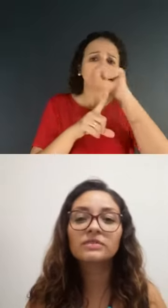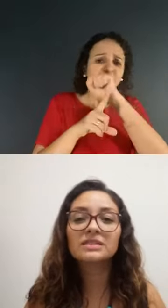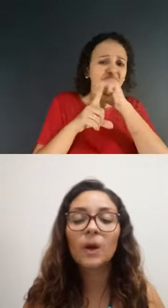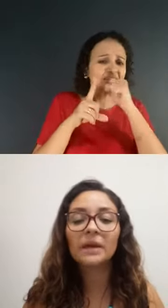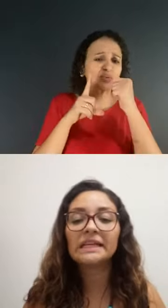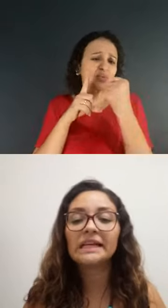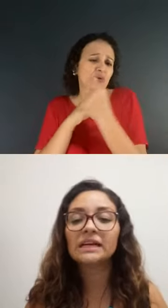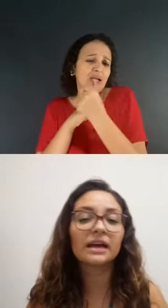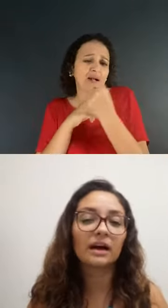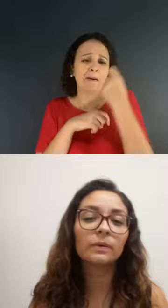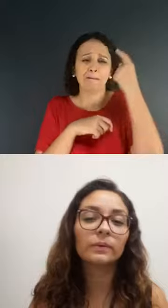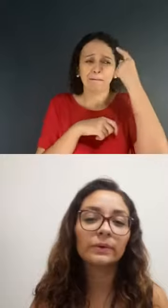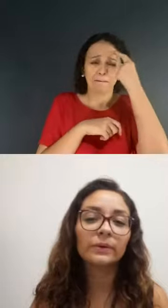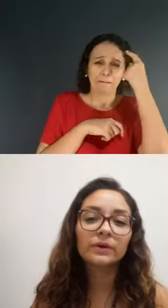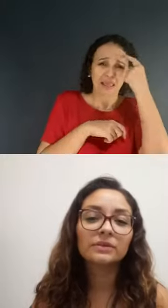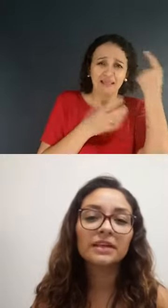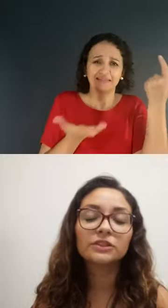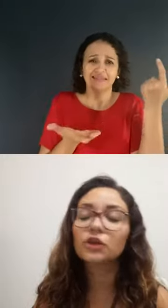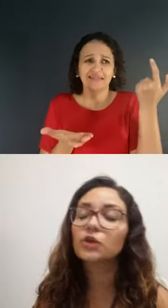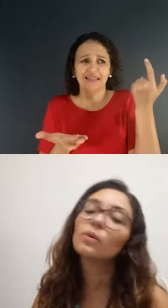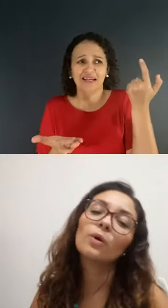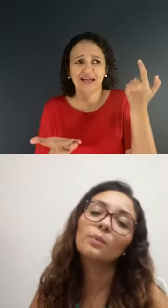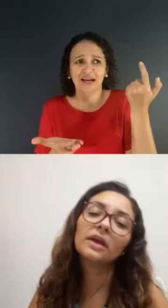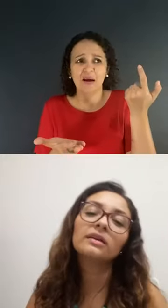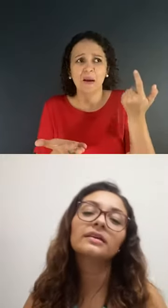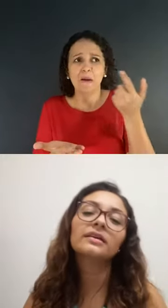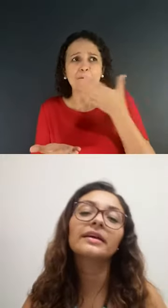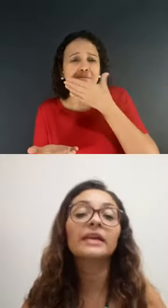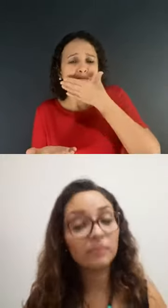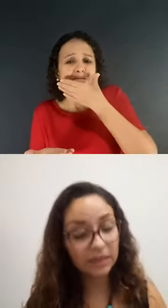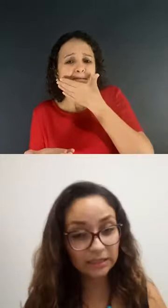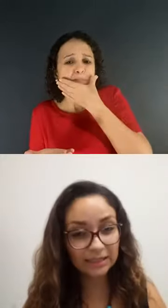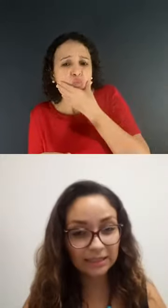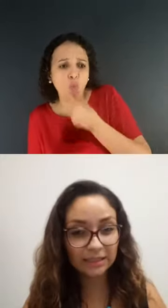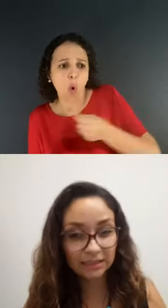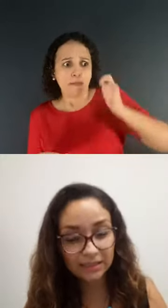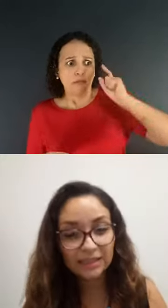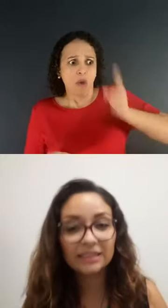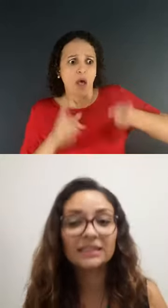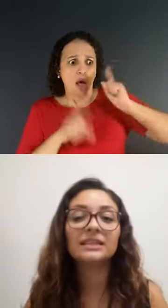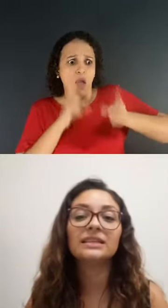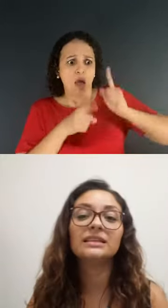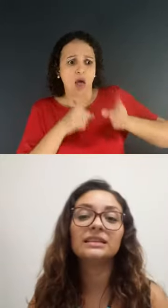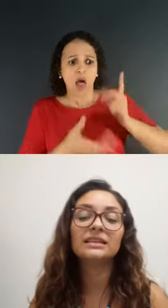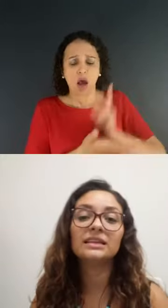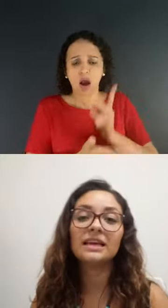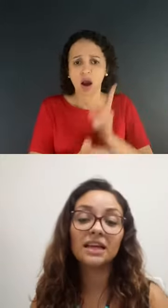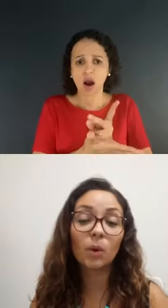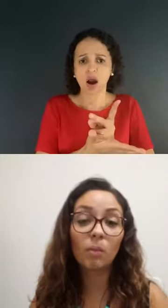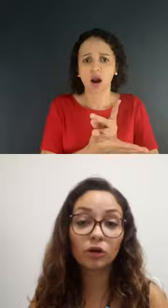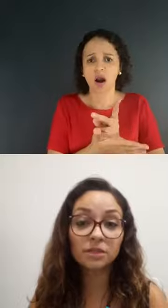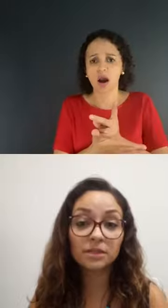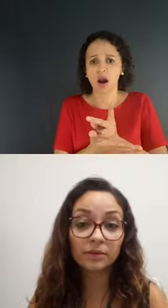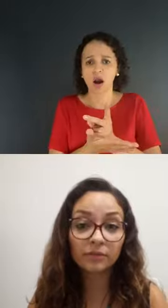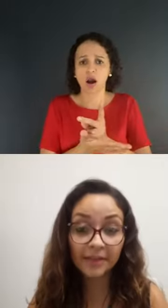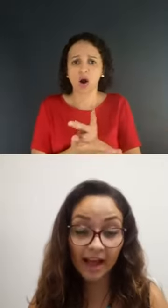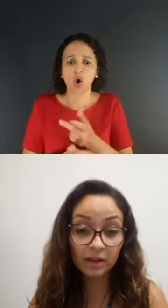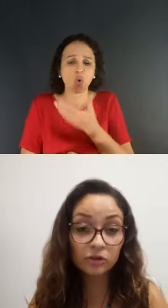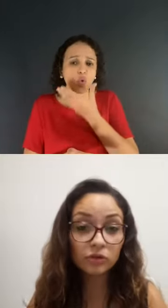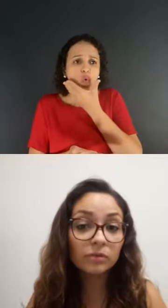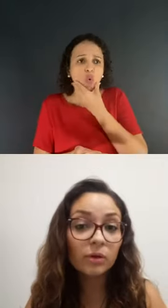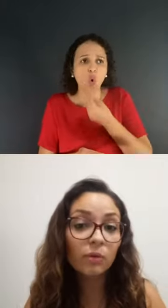tem uma visão patriarcal, né, de que o homem é quem manda e que ele não pode